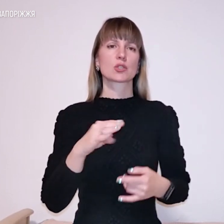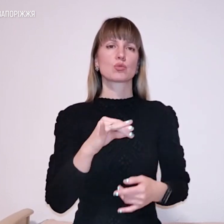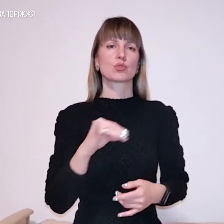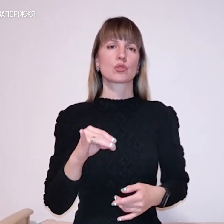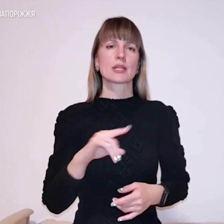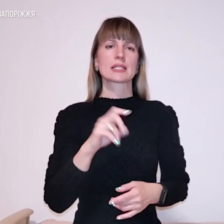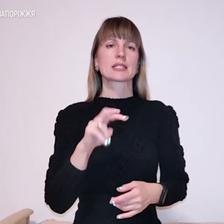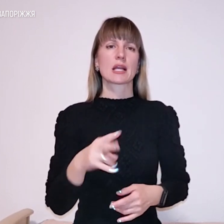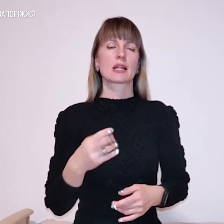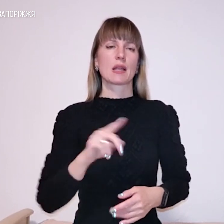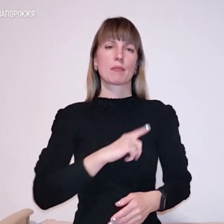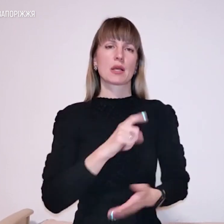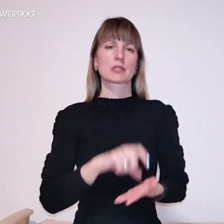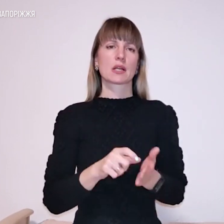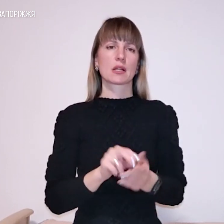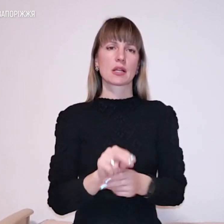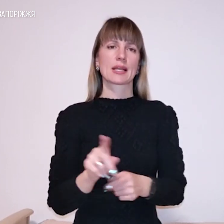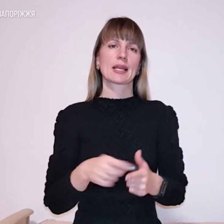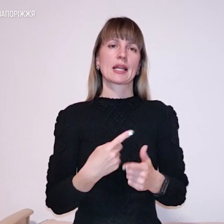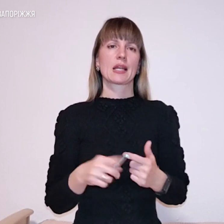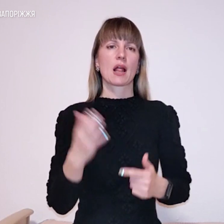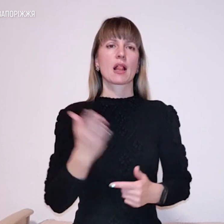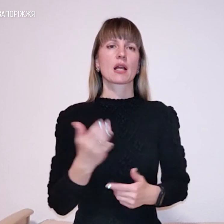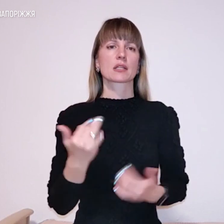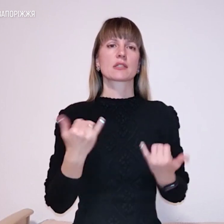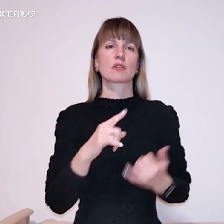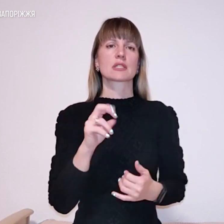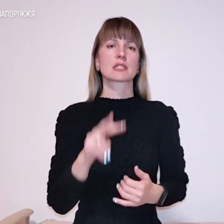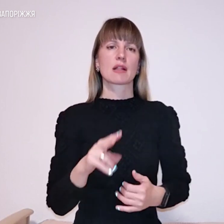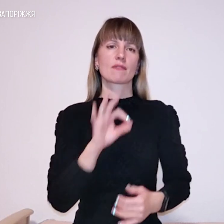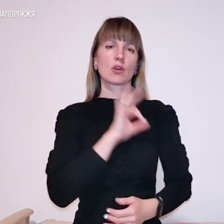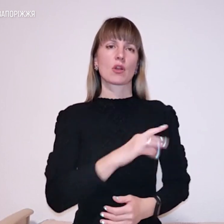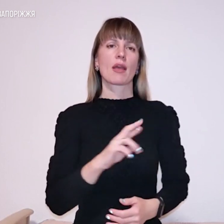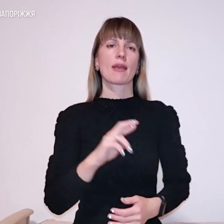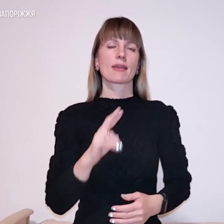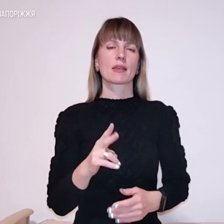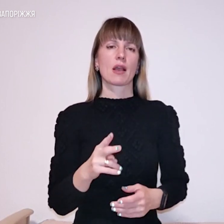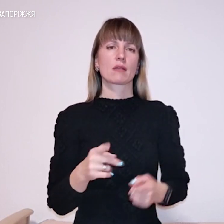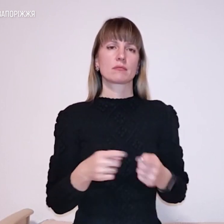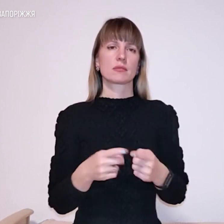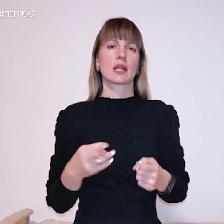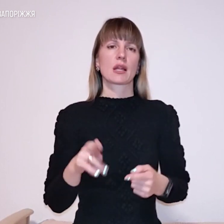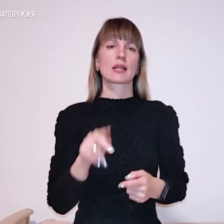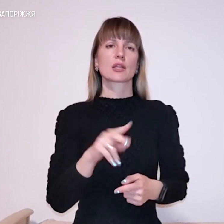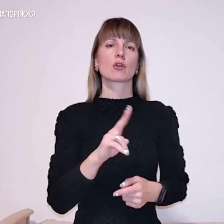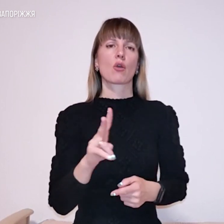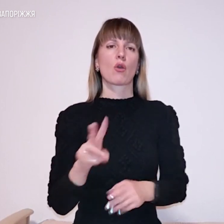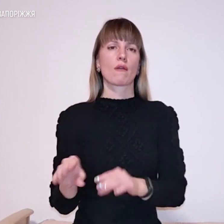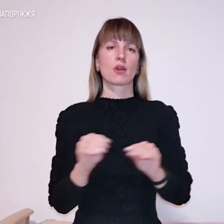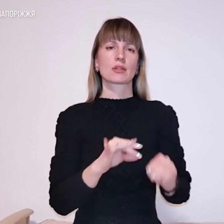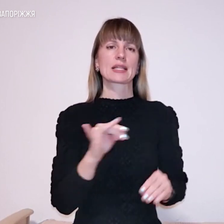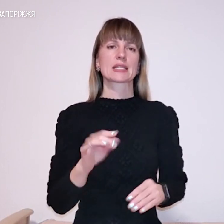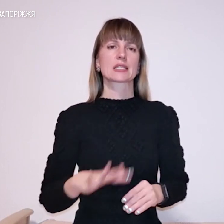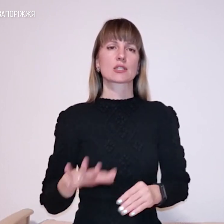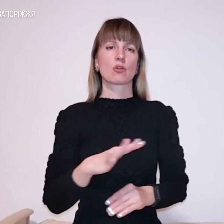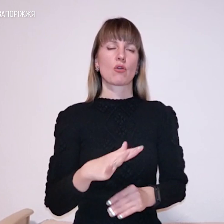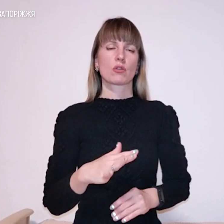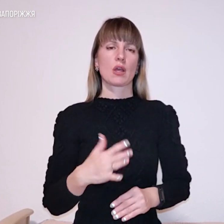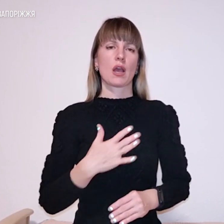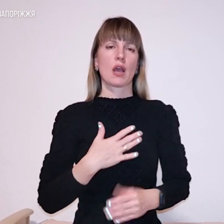для майстер-класів чи лекцій. Сьогодні залу використовують як прихисток для тих, кого евакуюють із зони активних бойових дій.